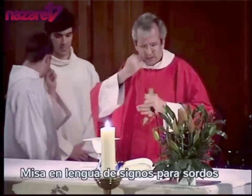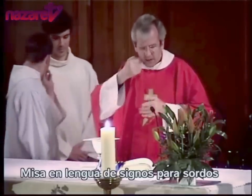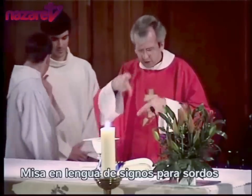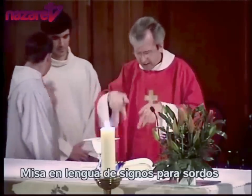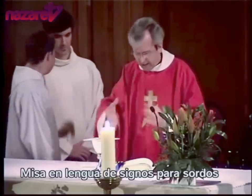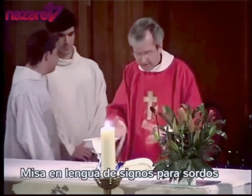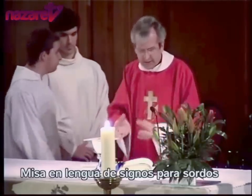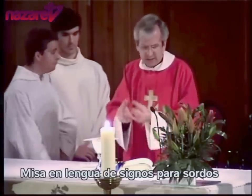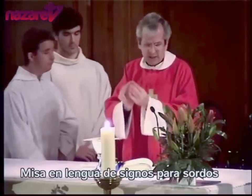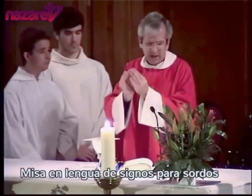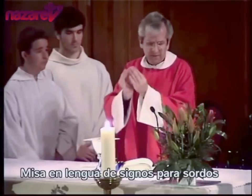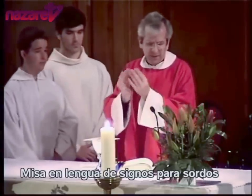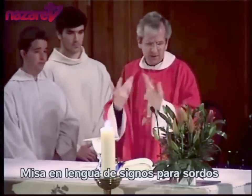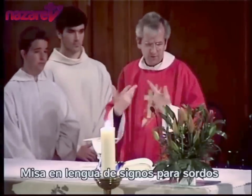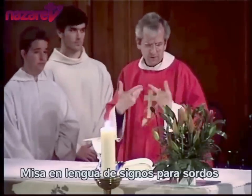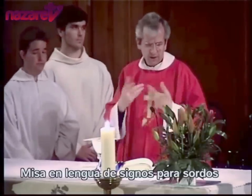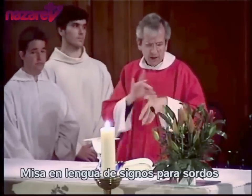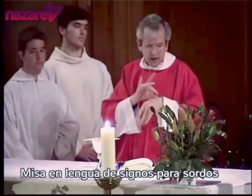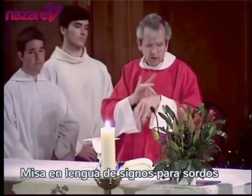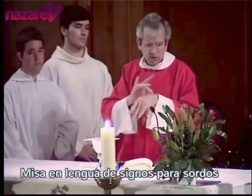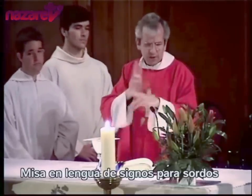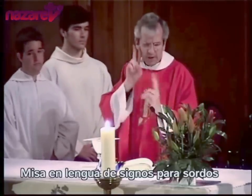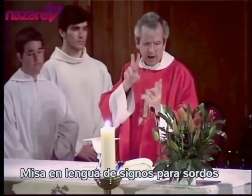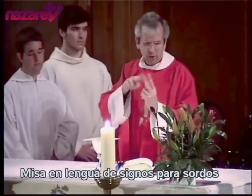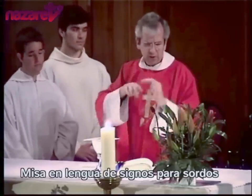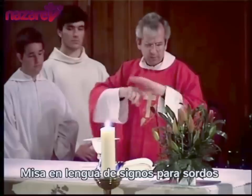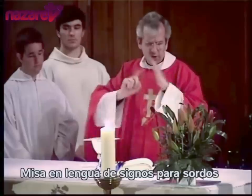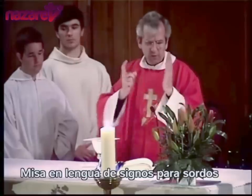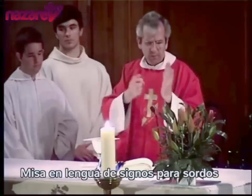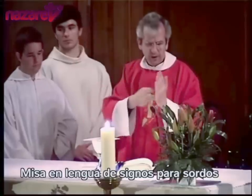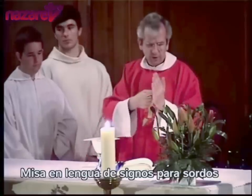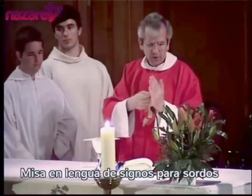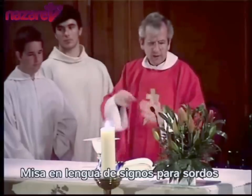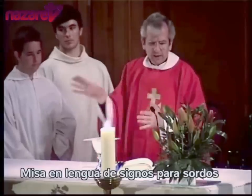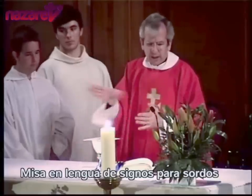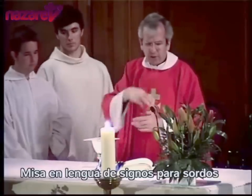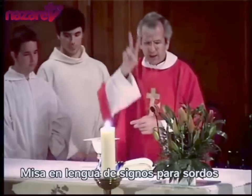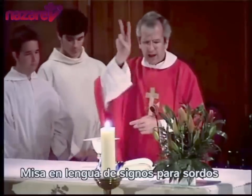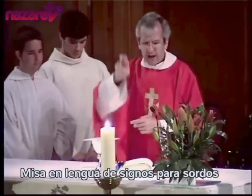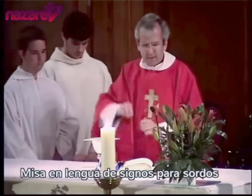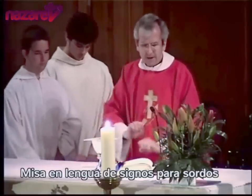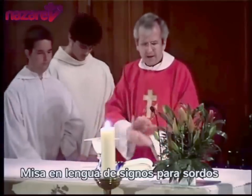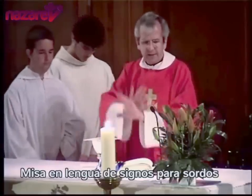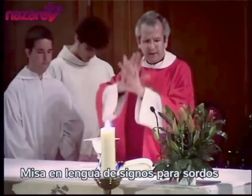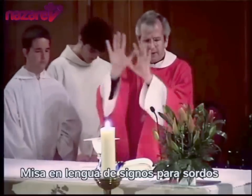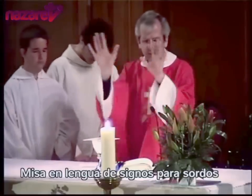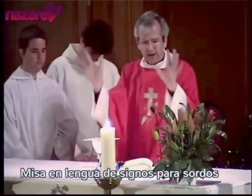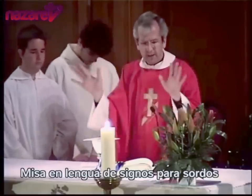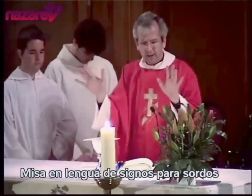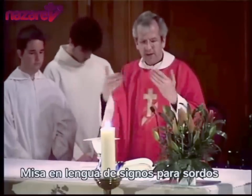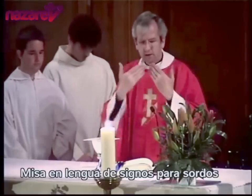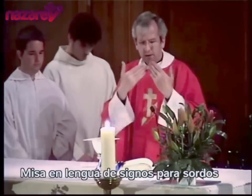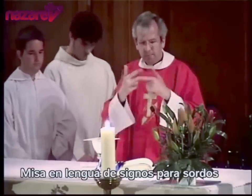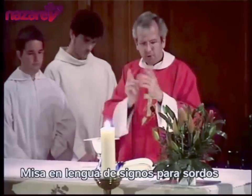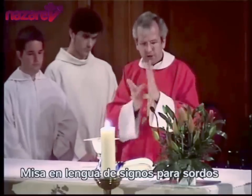realidad misteriosa de este sacrificio y nos lleve al conocimiento pleno de toda la verdad